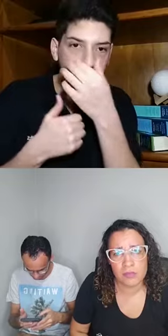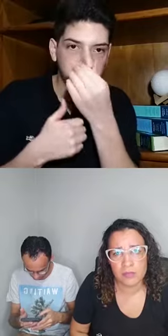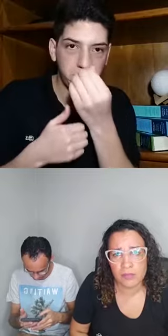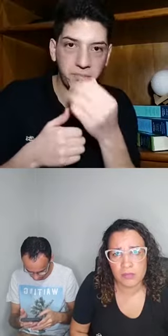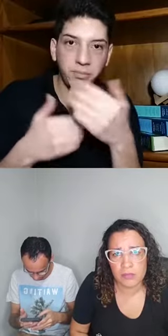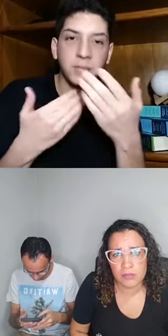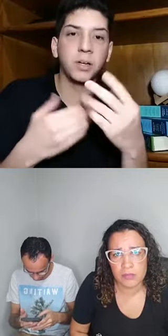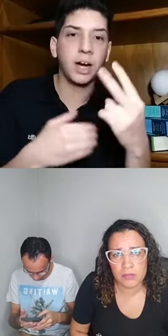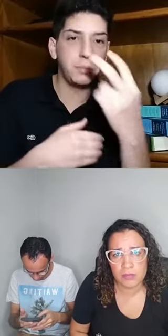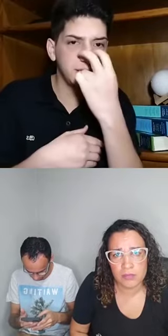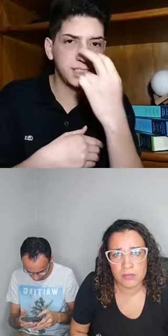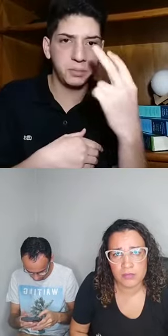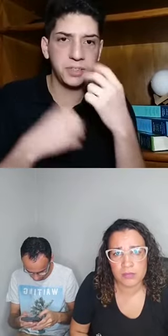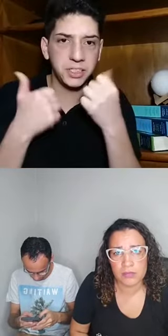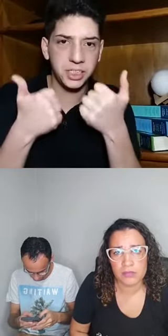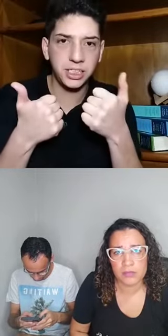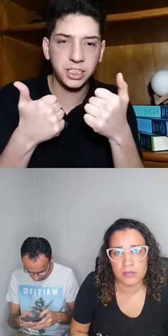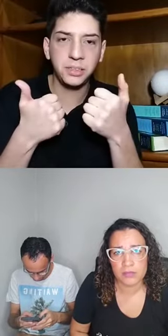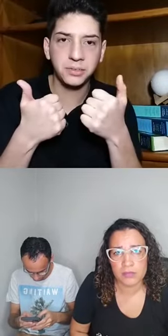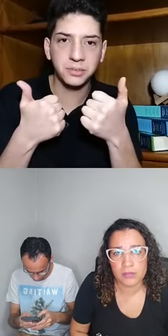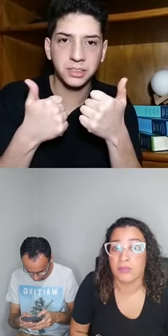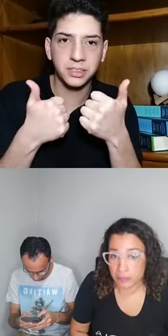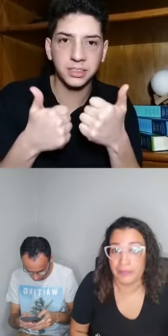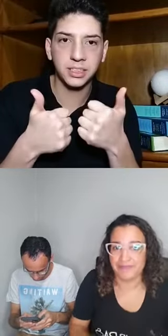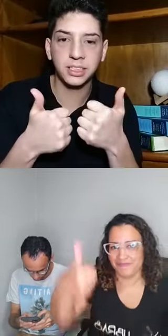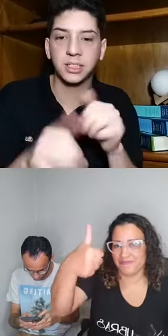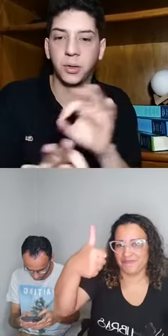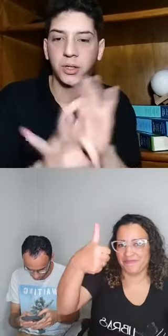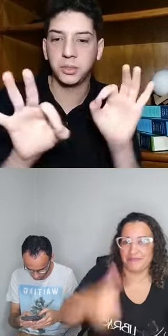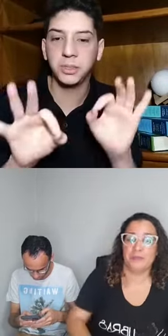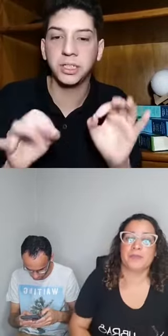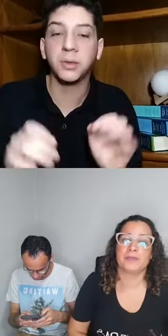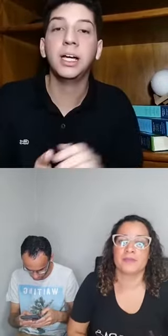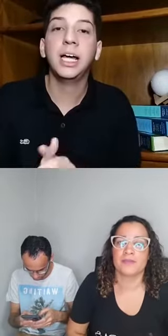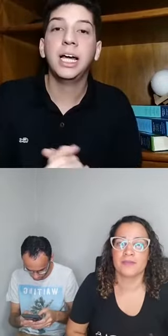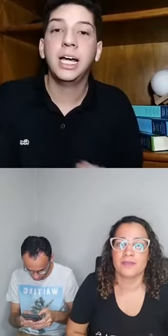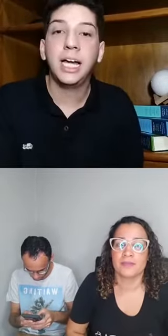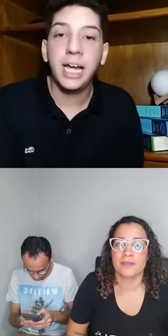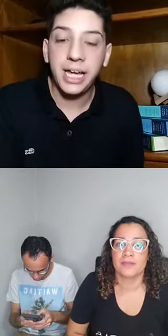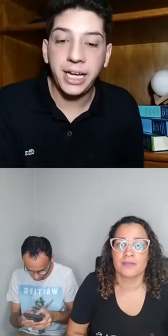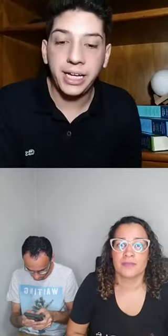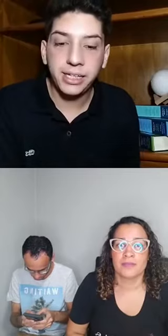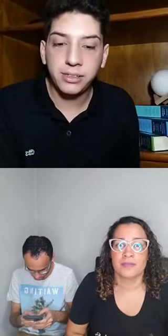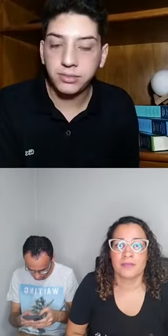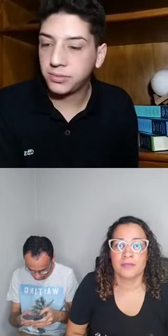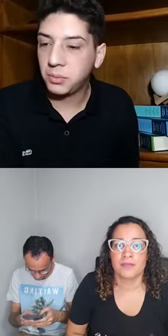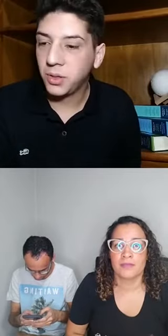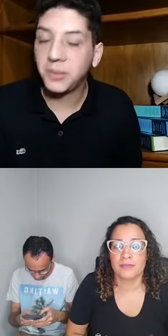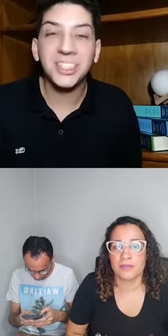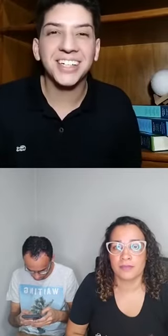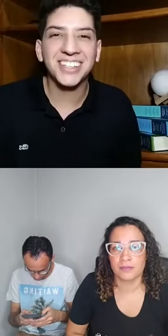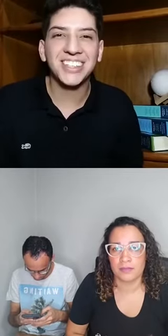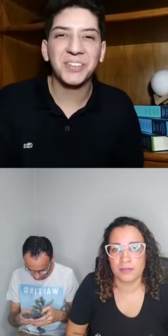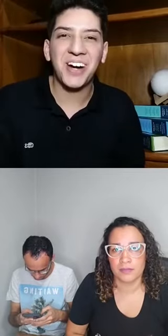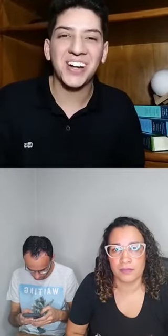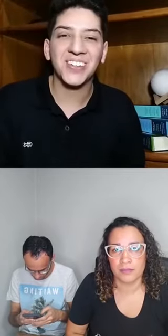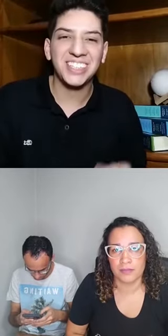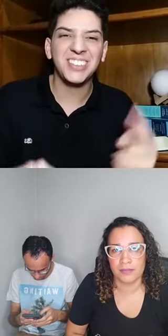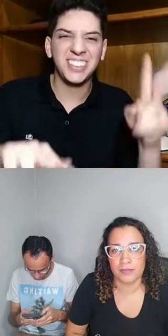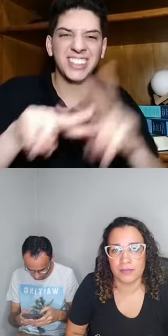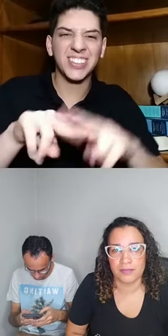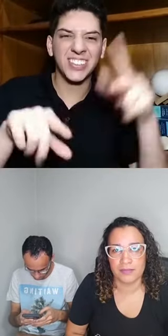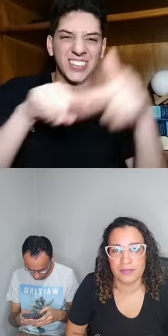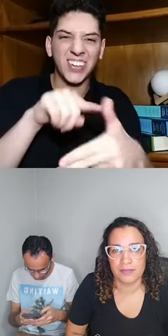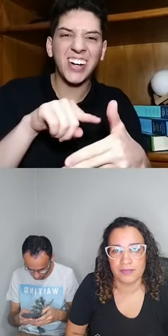bom? Então, Camila, está me vendo direitinho? Ótimo, então. Vamos lá, onde é que a gente parou?